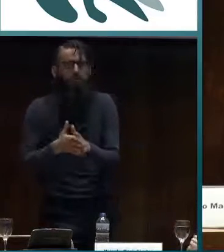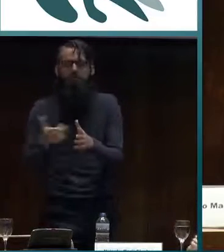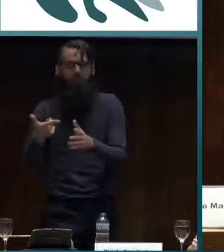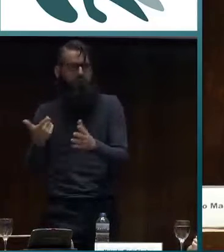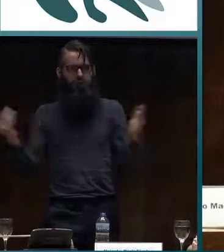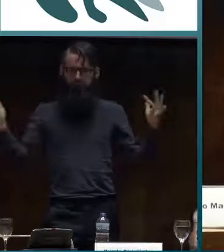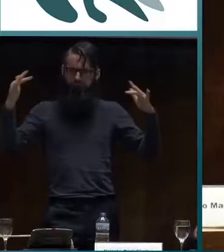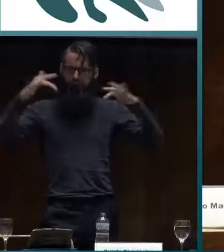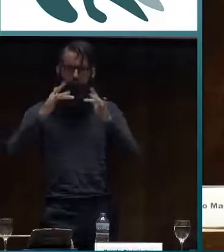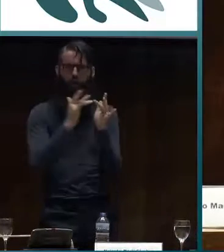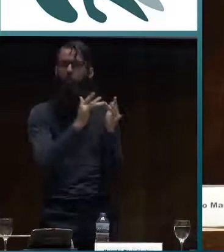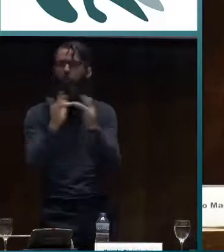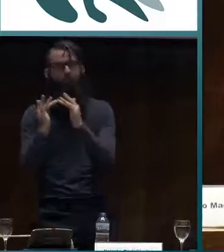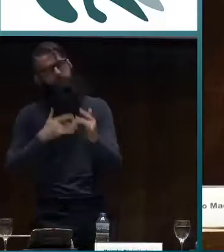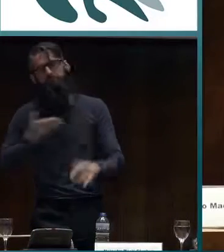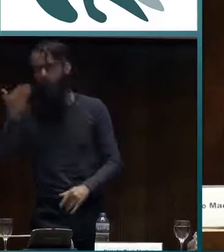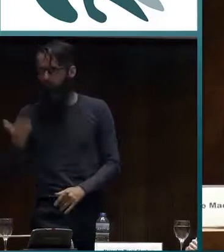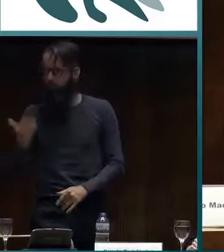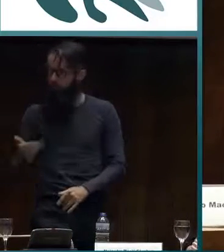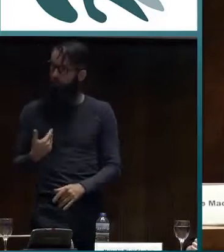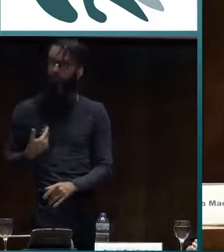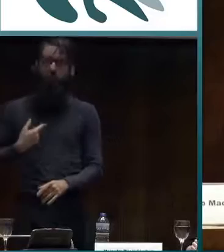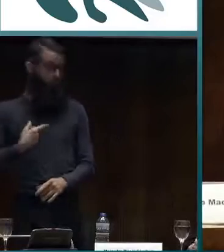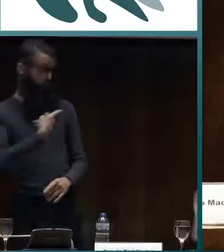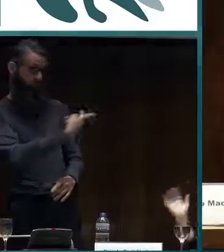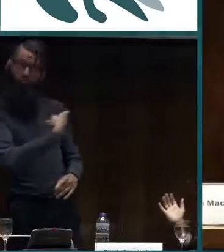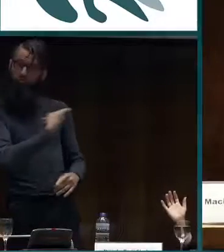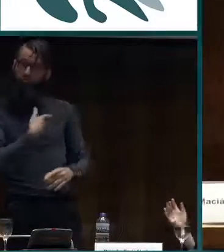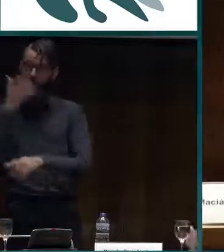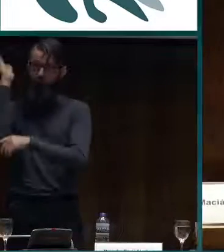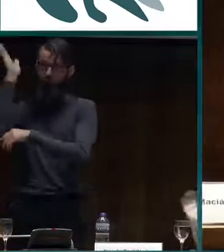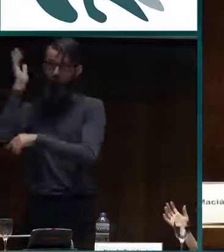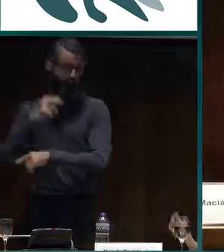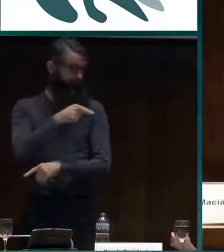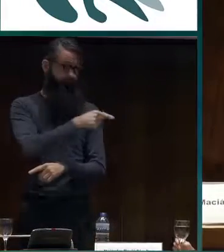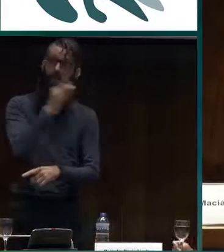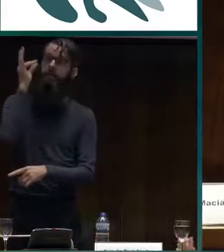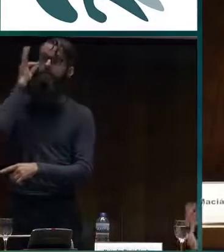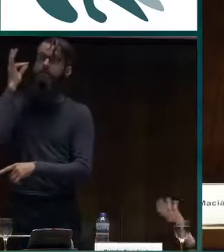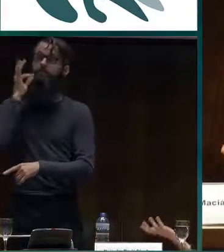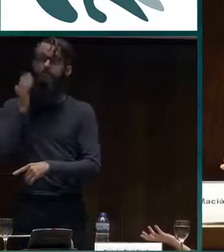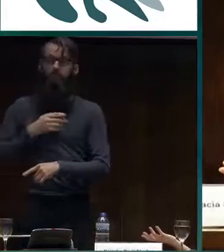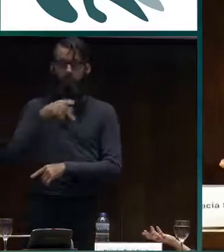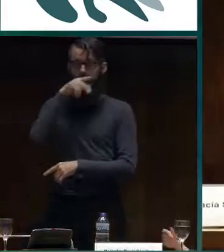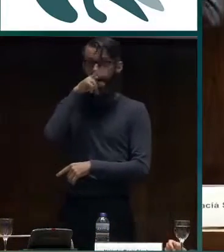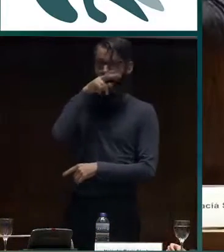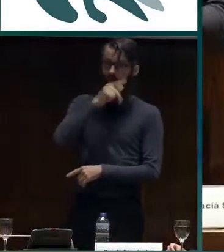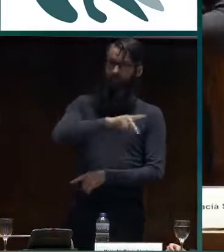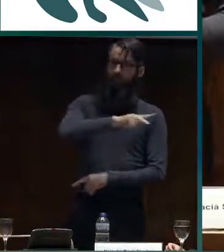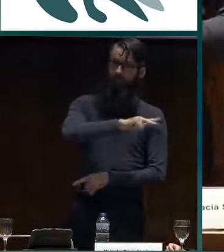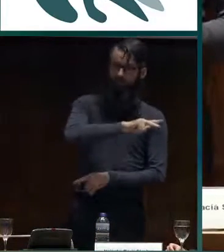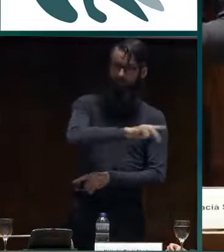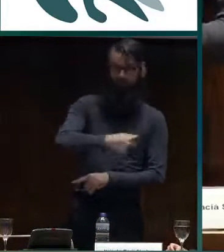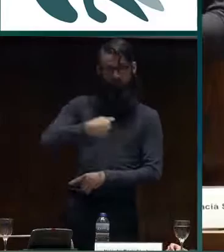Costello. Yo haré la presentación en castellano y Brendan la hará de manera paralela en lengua de signos